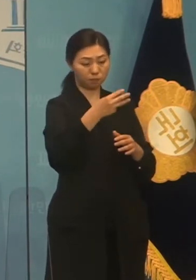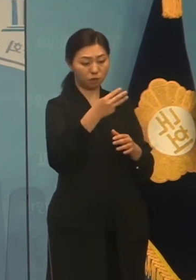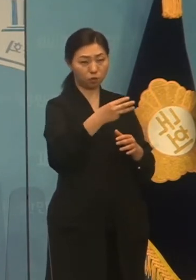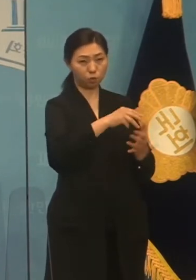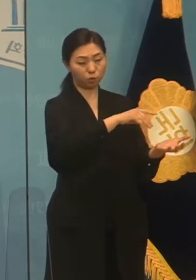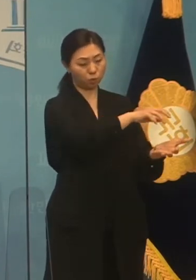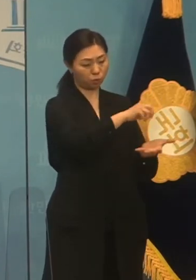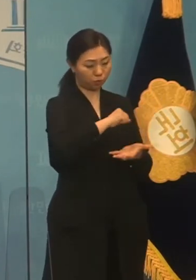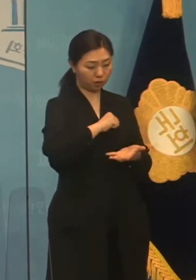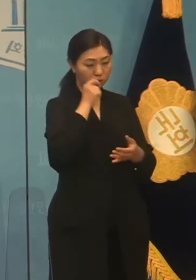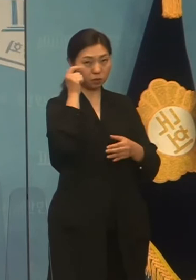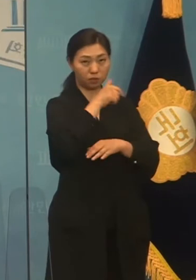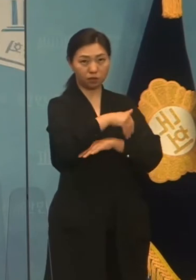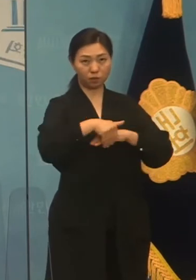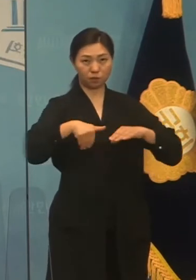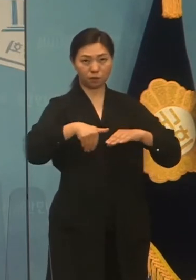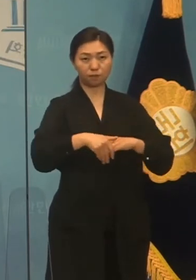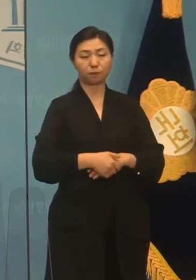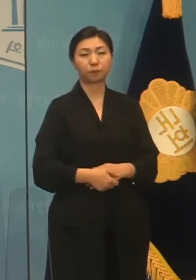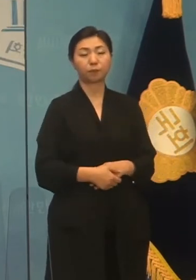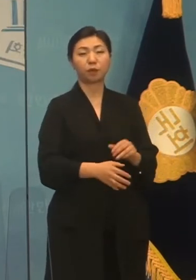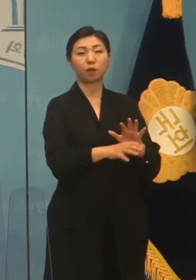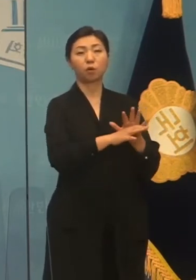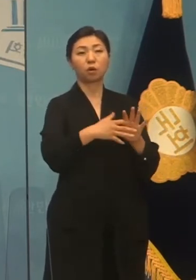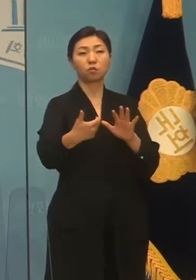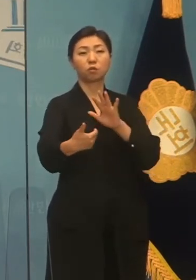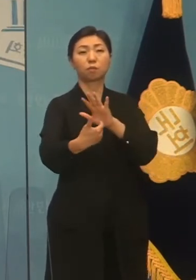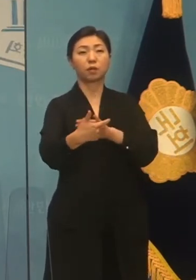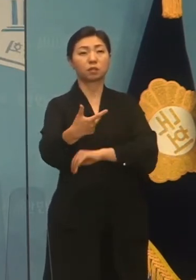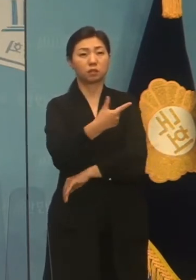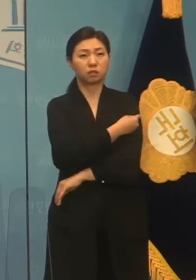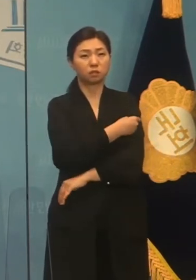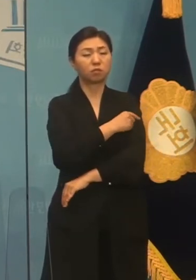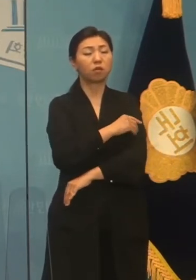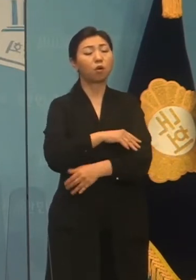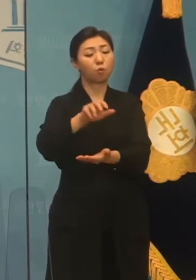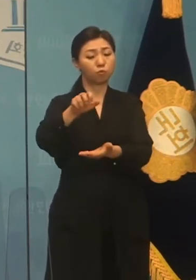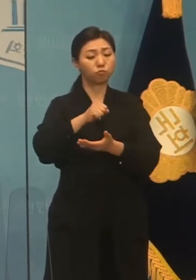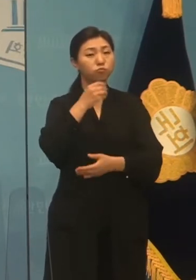공급될 예정입니다. 코로나 백신 잘 들어오고 있습니다.